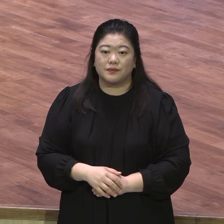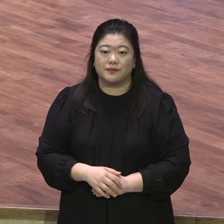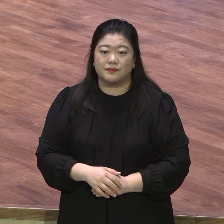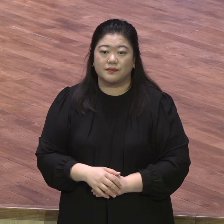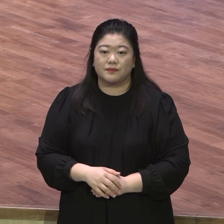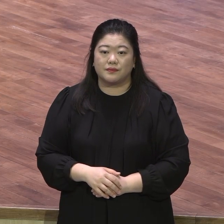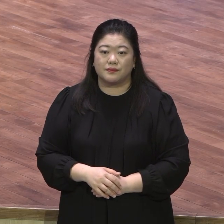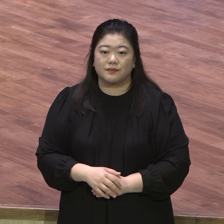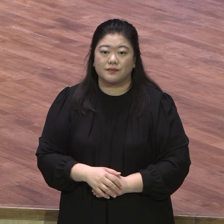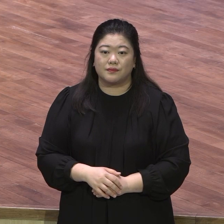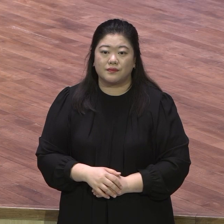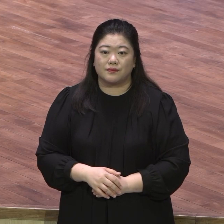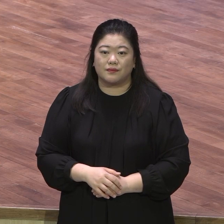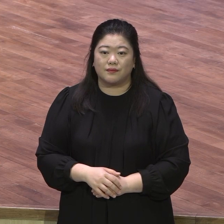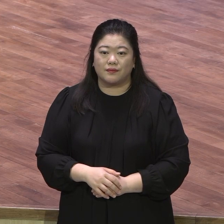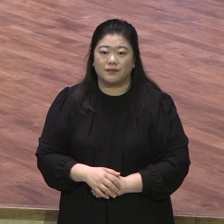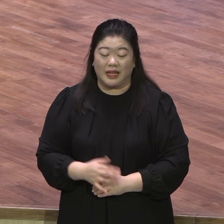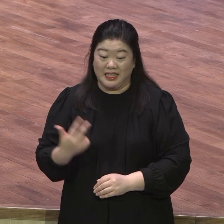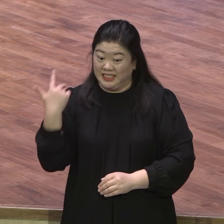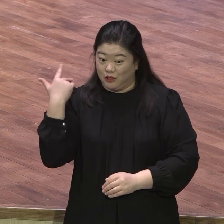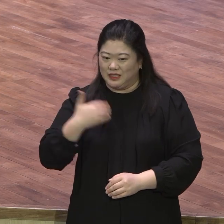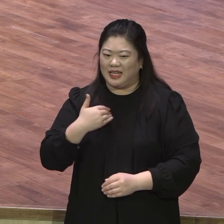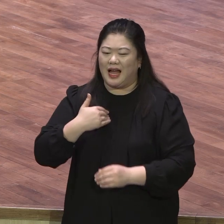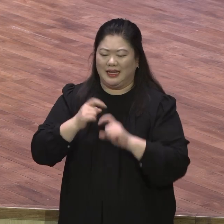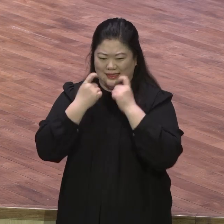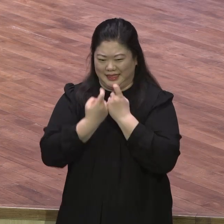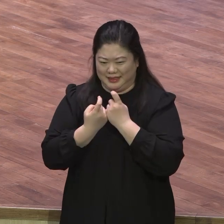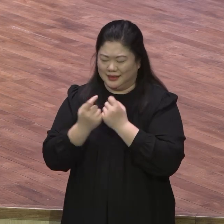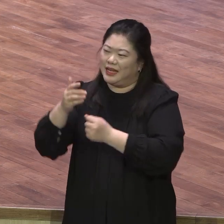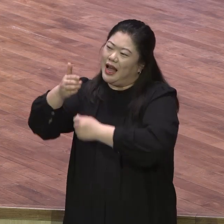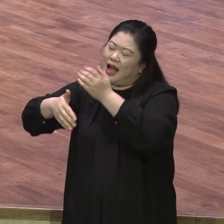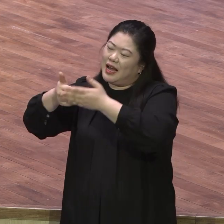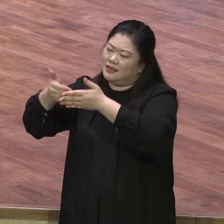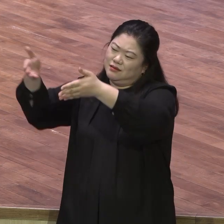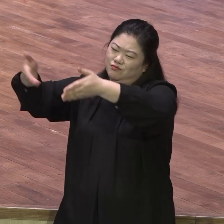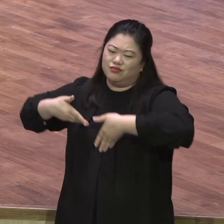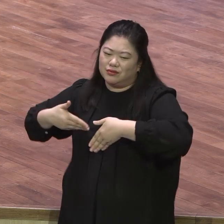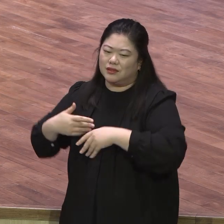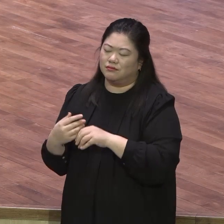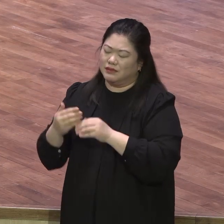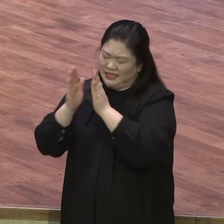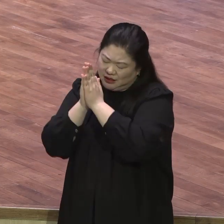앞에 이 이명계약이 있어요 하나님 앞에 나와 이명계약 너무 감사해요